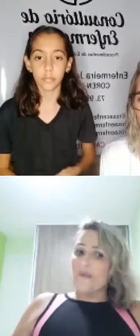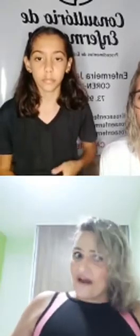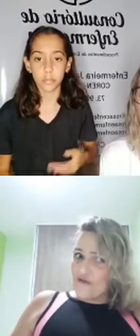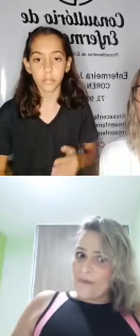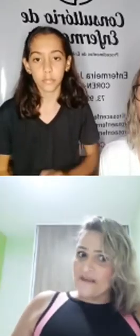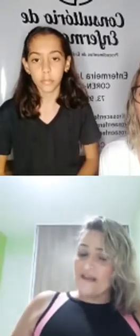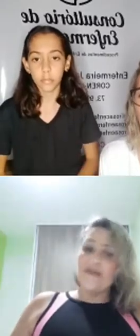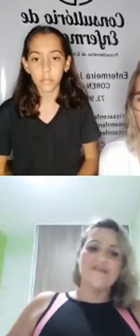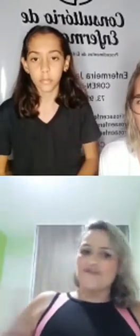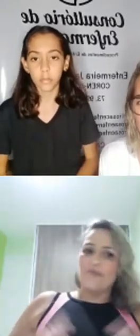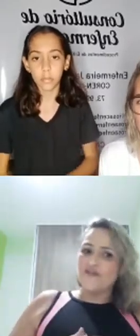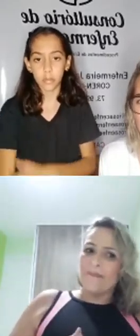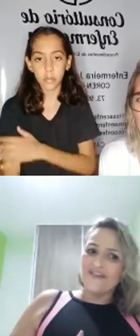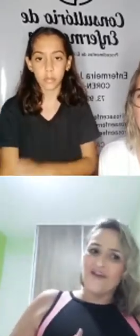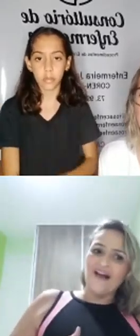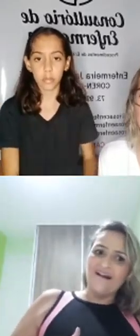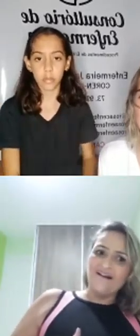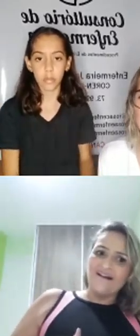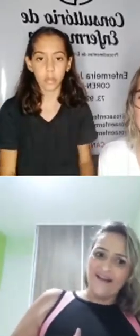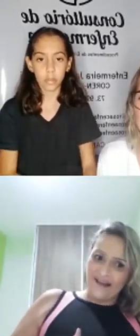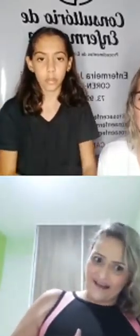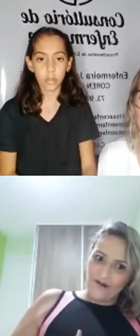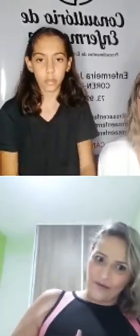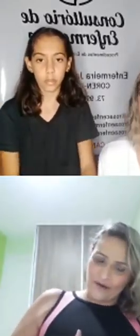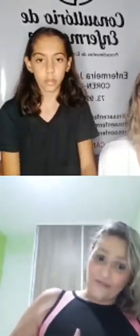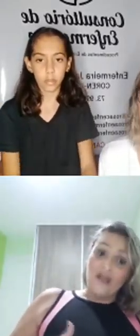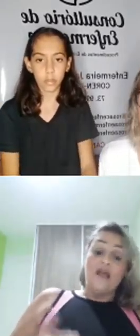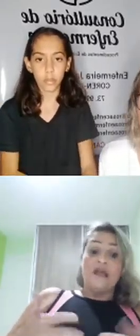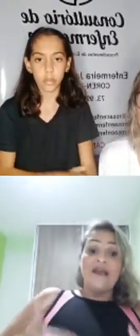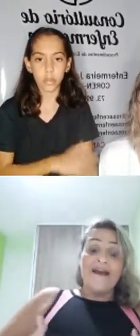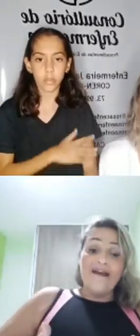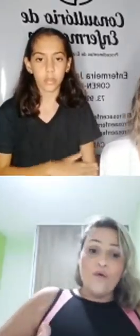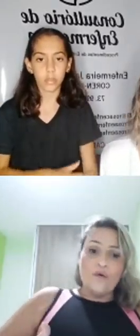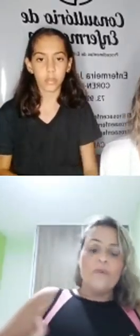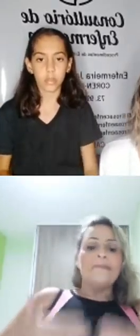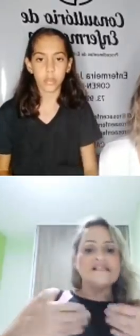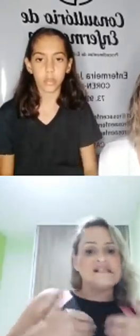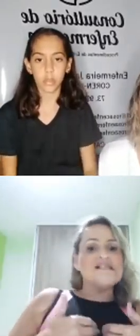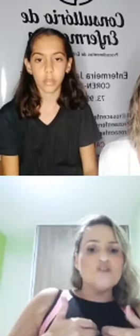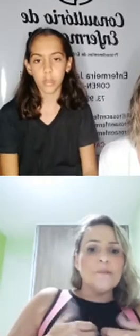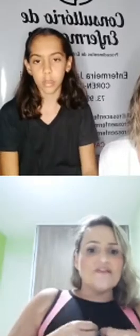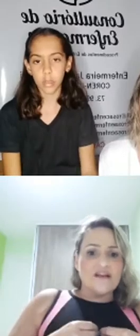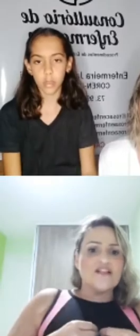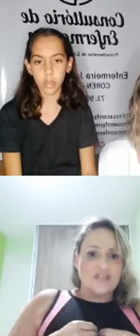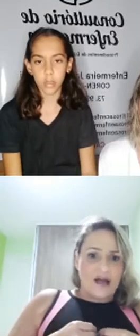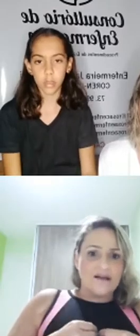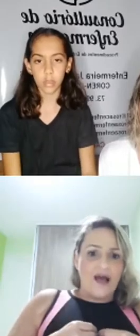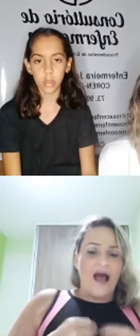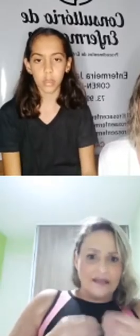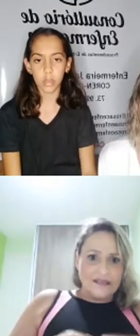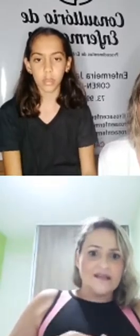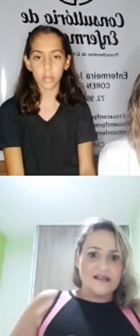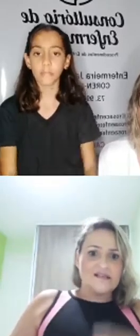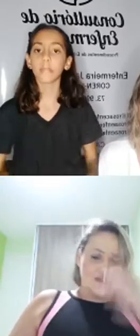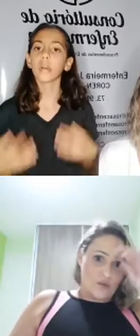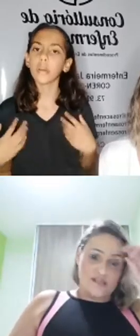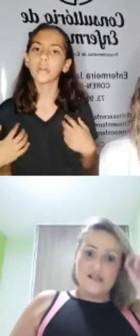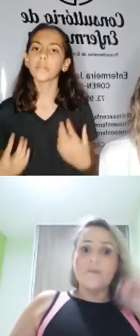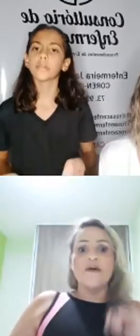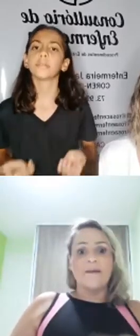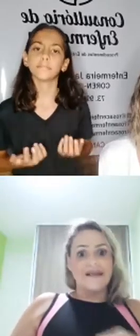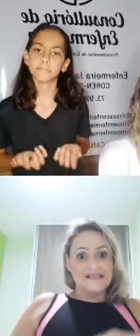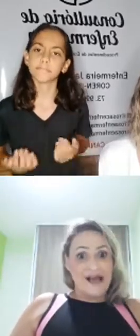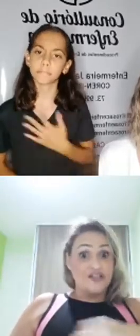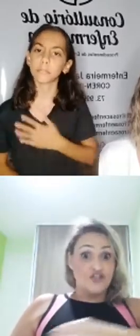não esperava uma pandemia, mas eu não posso abandonar ele agora. E eu me sinto privilegiada ainda nessa situação,